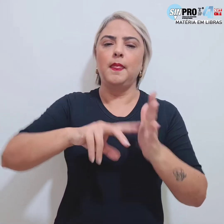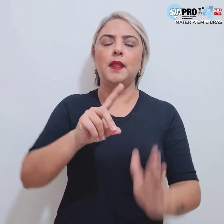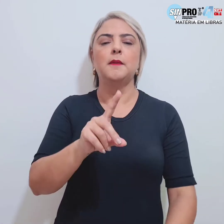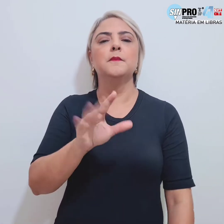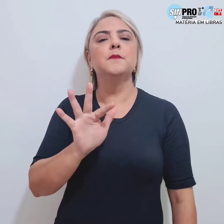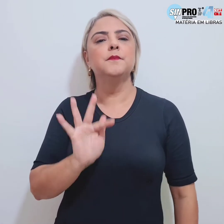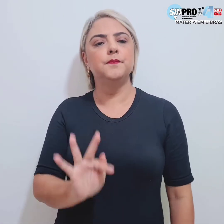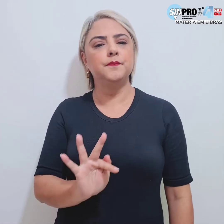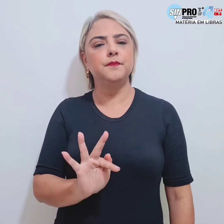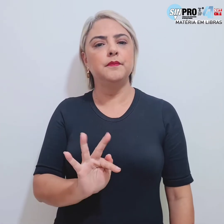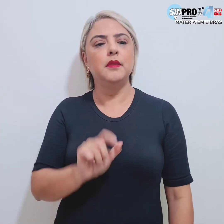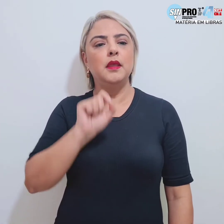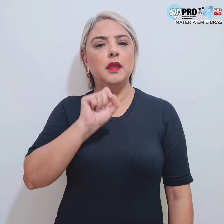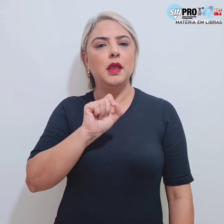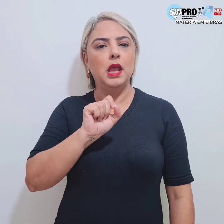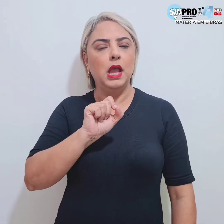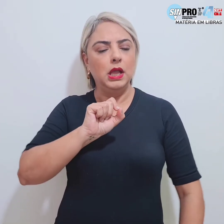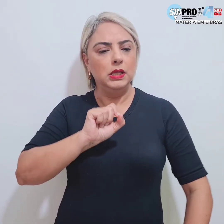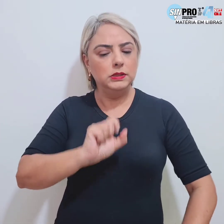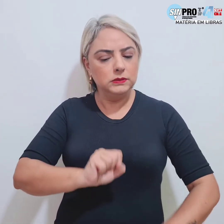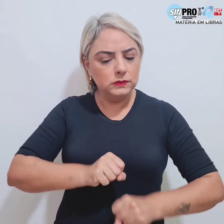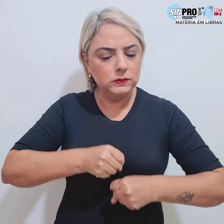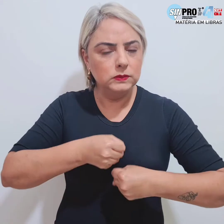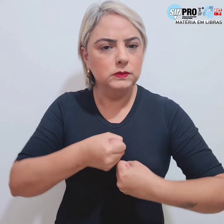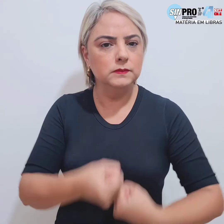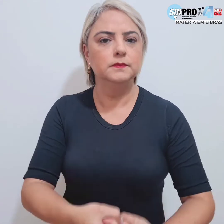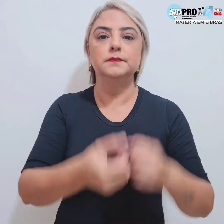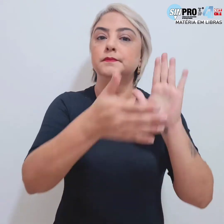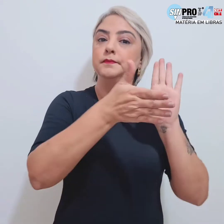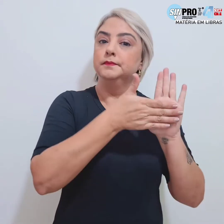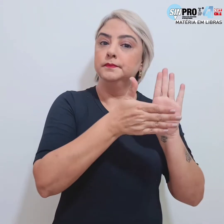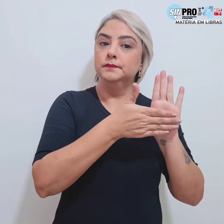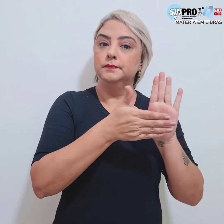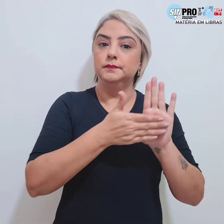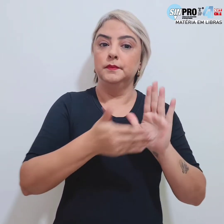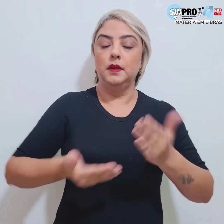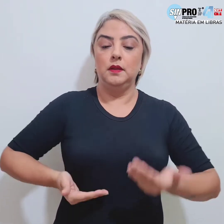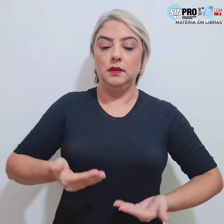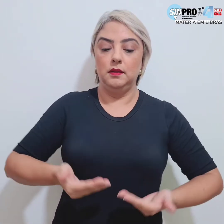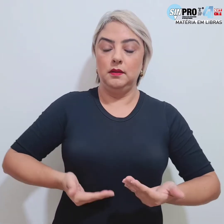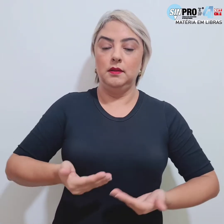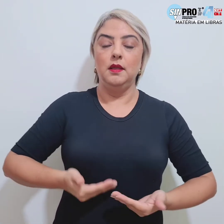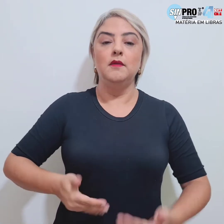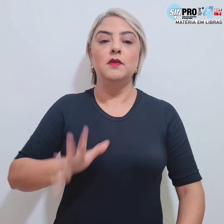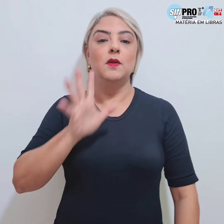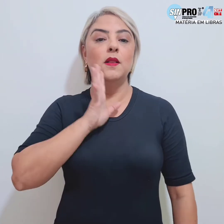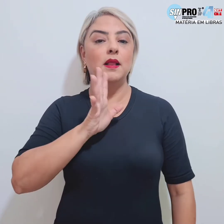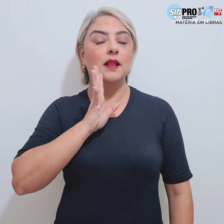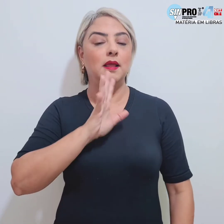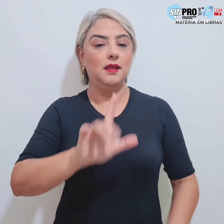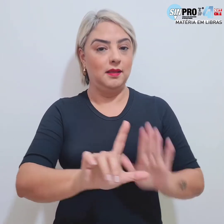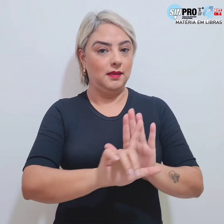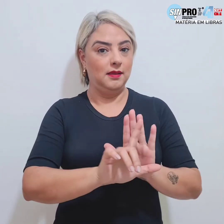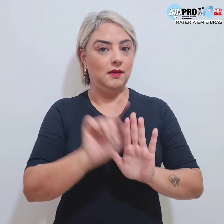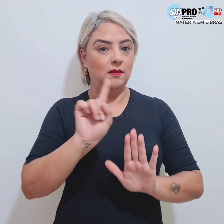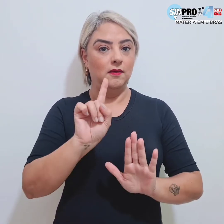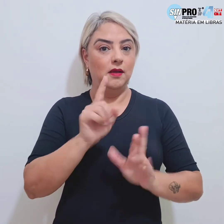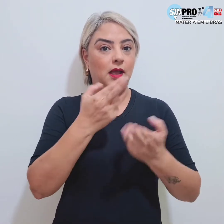Simpro-DF está engajado na campanha Servidor é Legal. A reforma não.